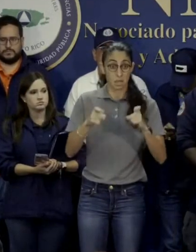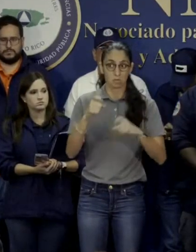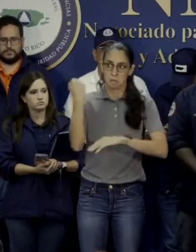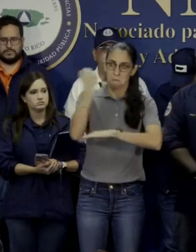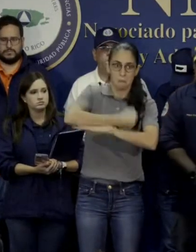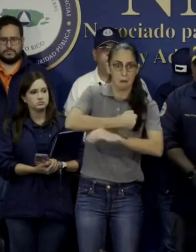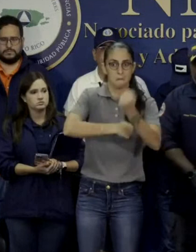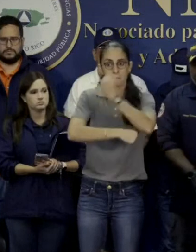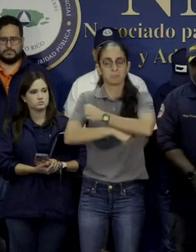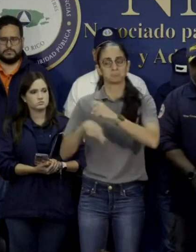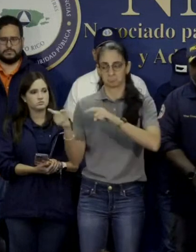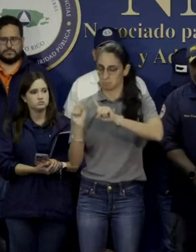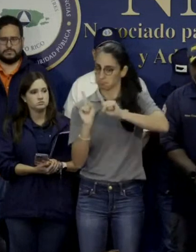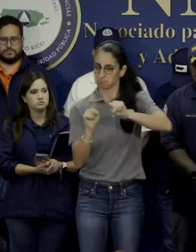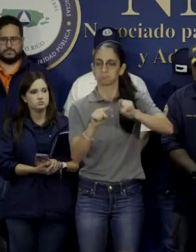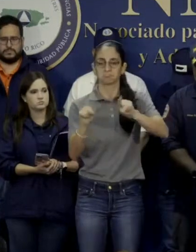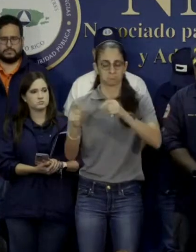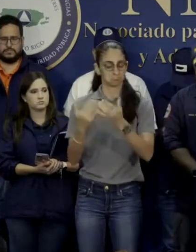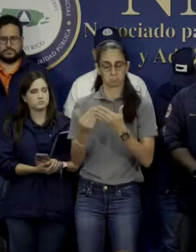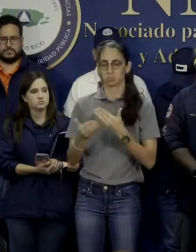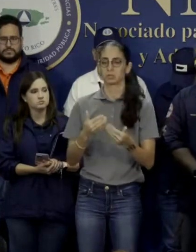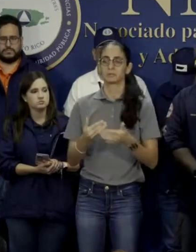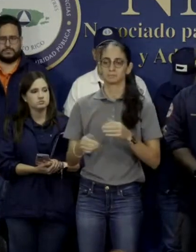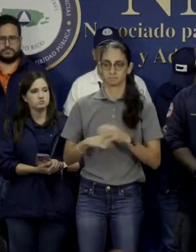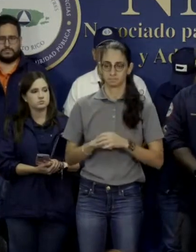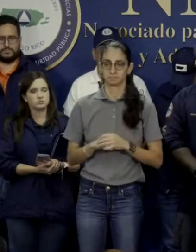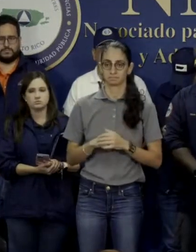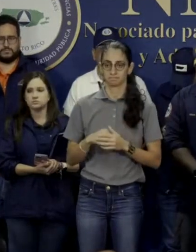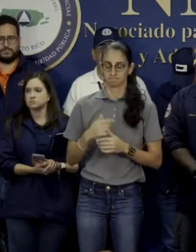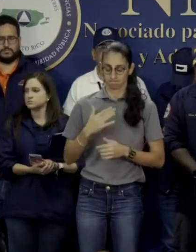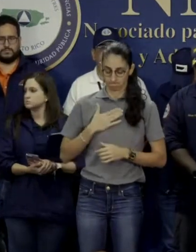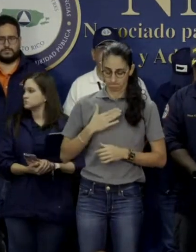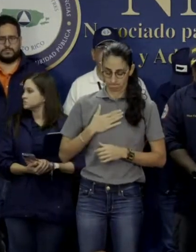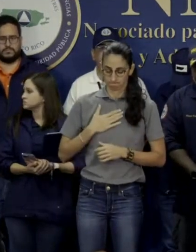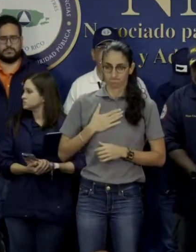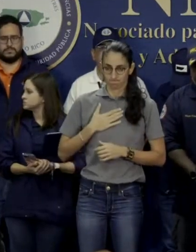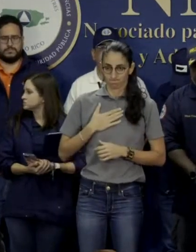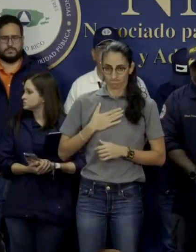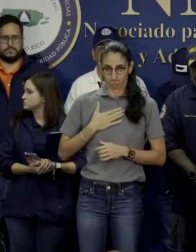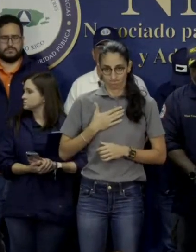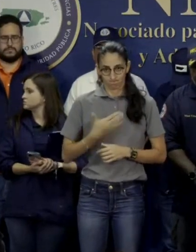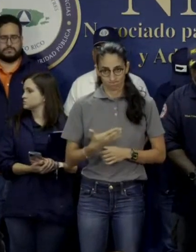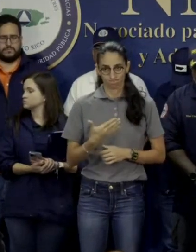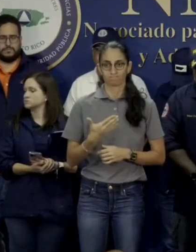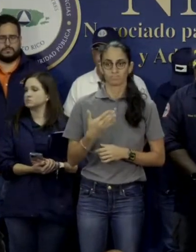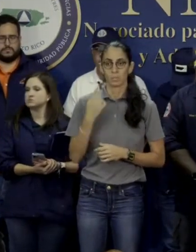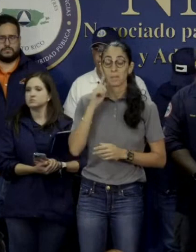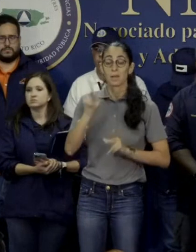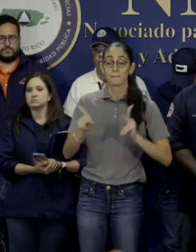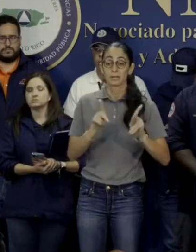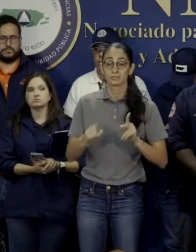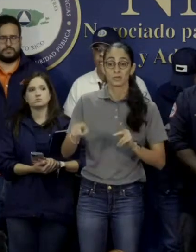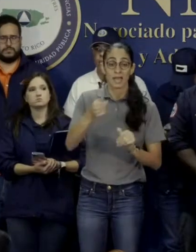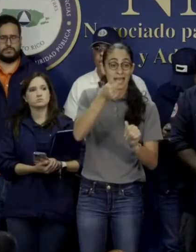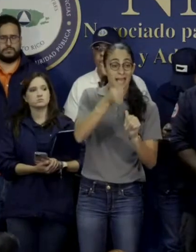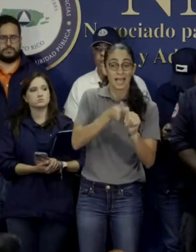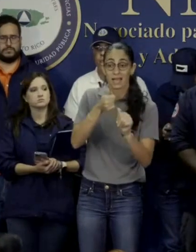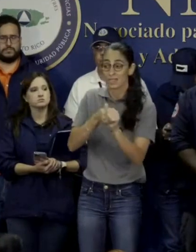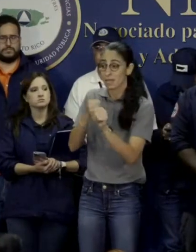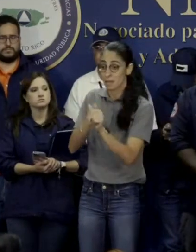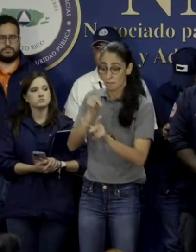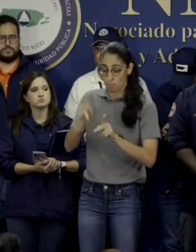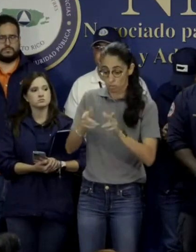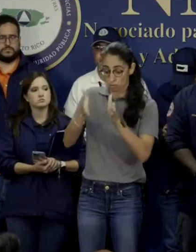pueblo. Más aún, mi solidaridad y admiración para nuestra gente, para cada puertorriqueño